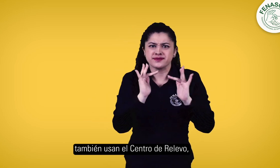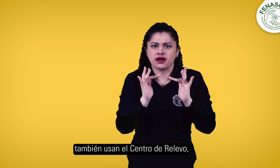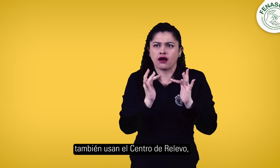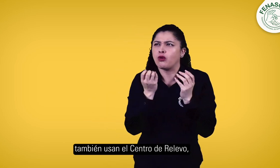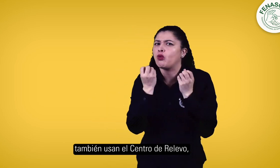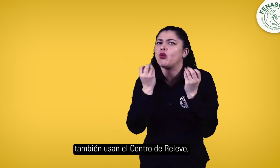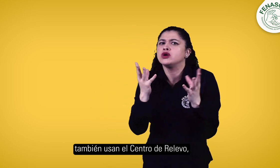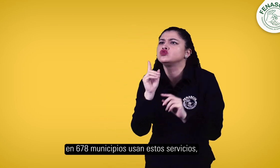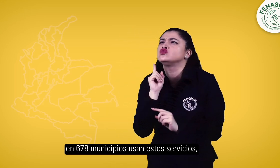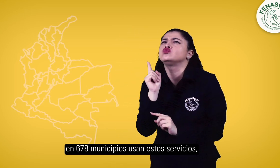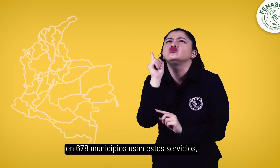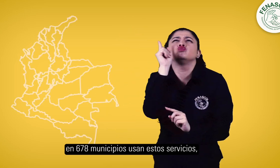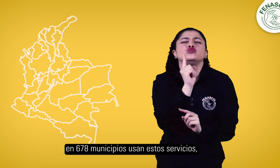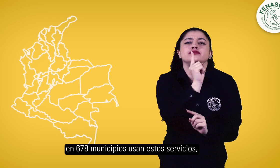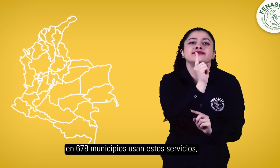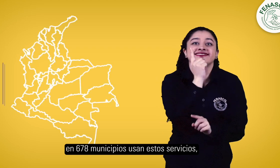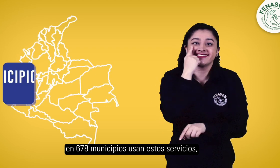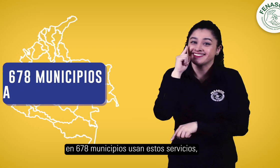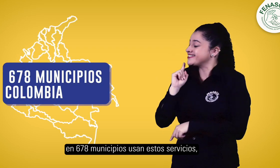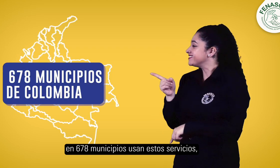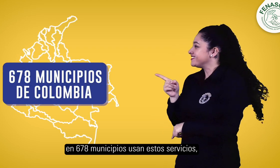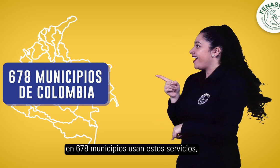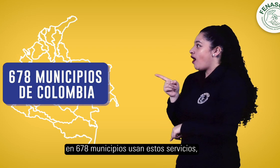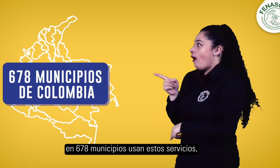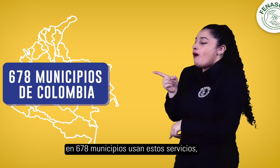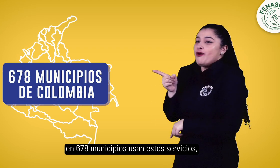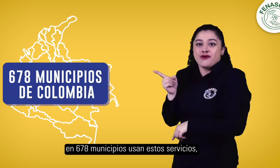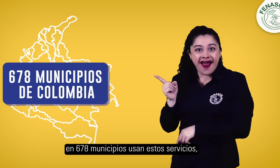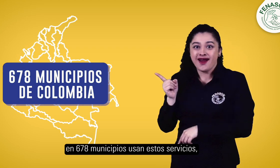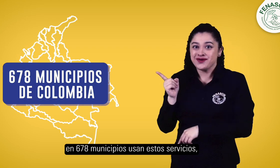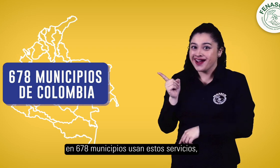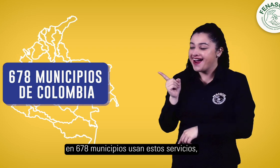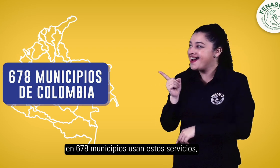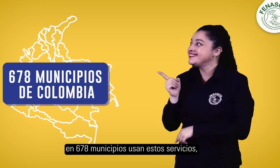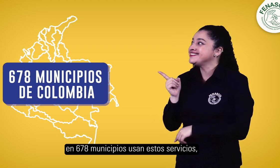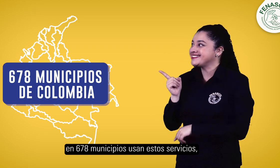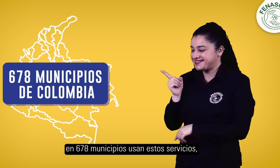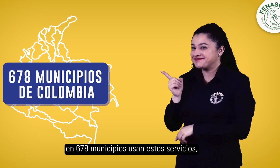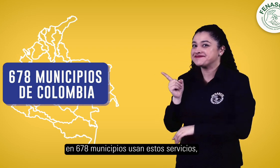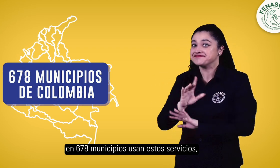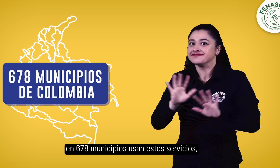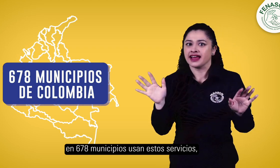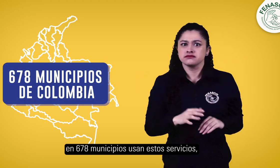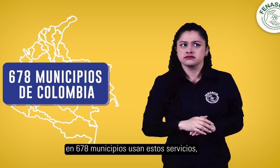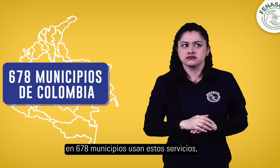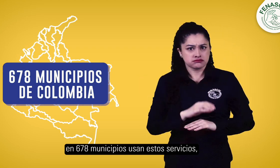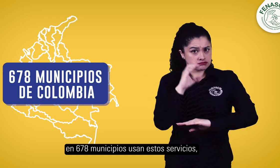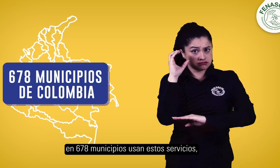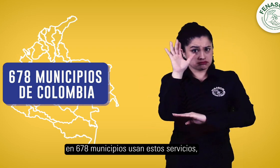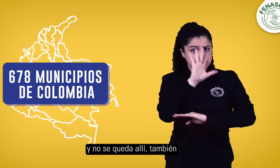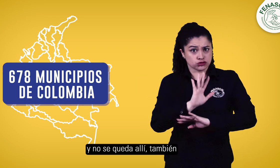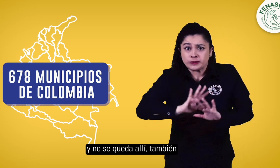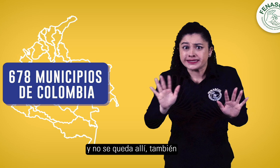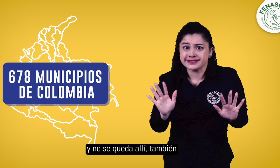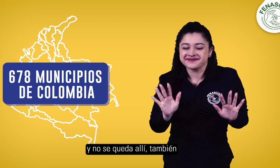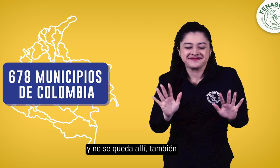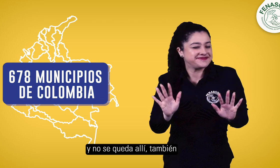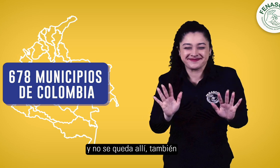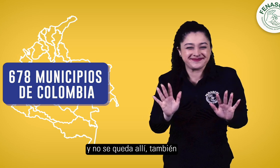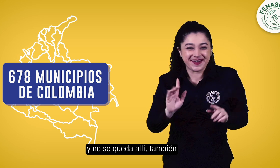centro de relevo. En 678 municipios usan estos servicios. Y no se queda allí.